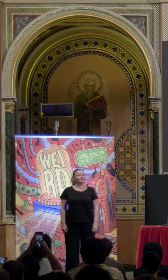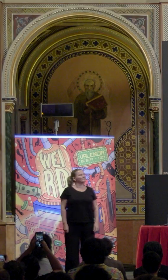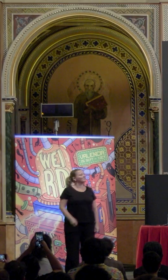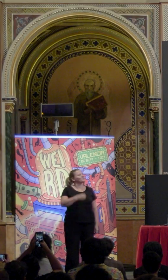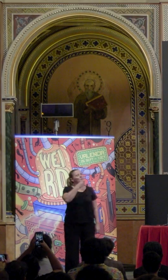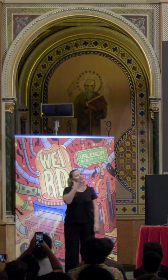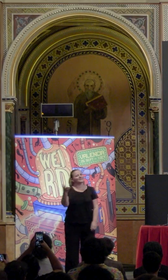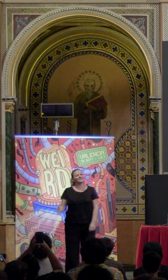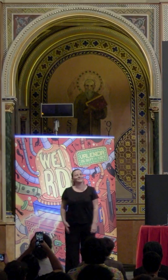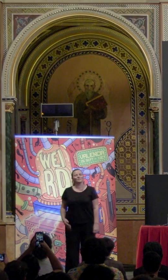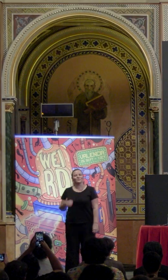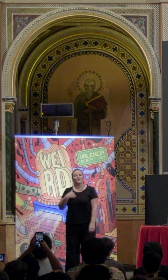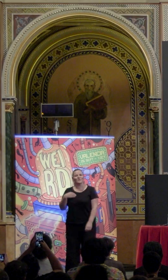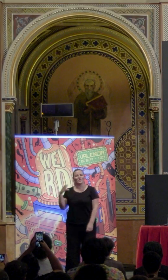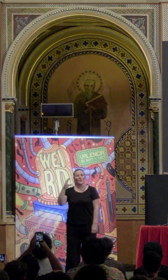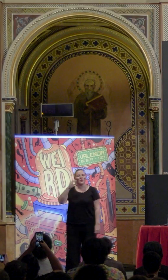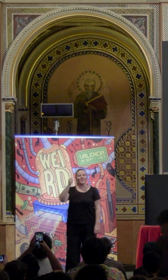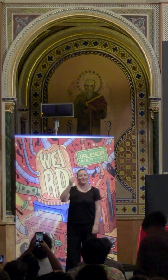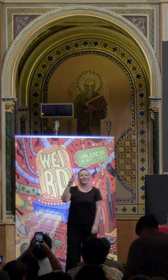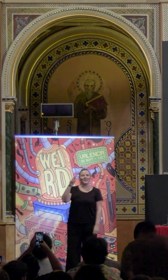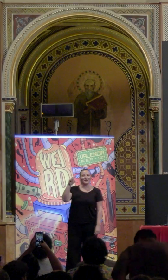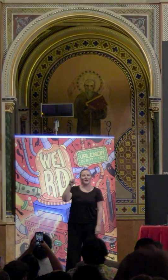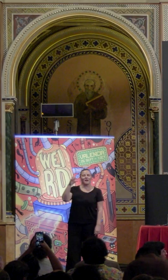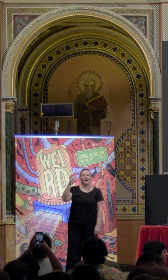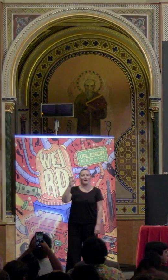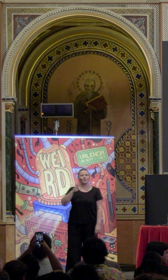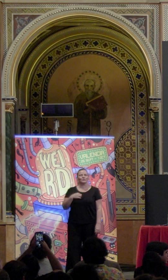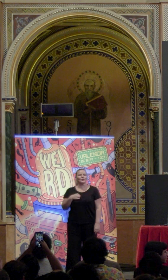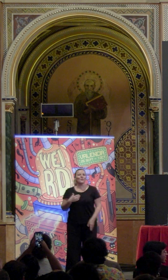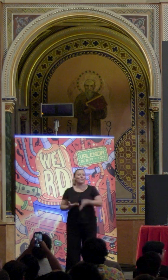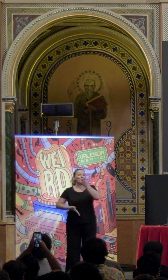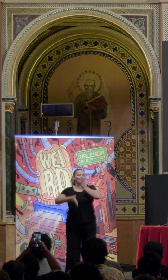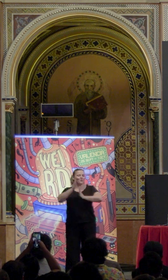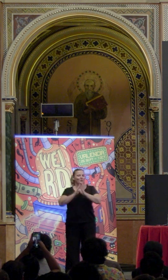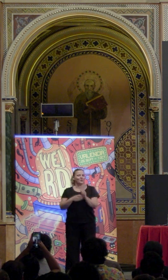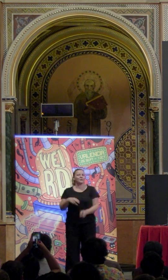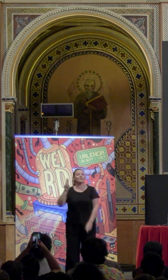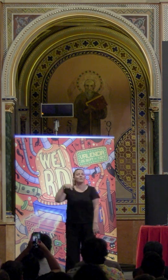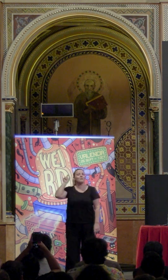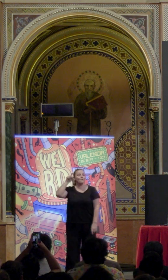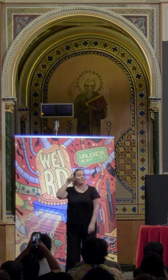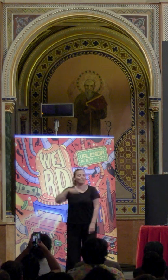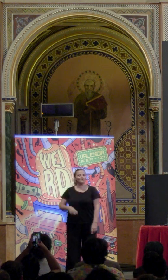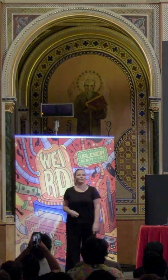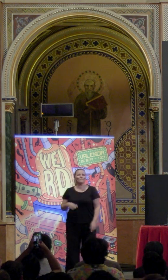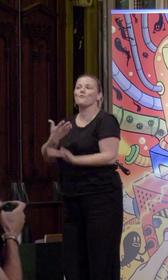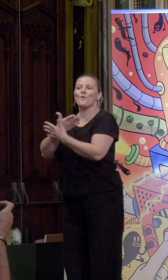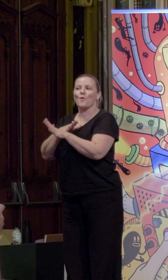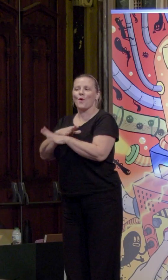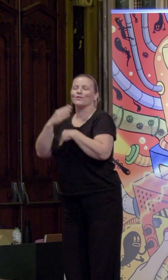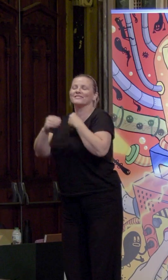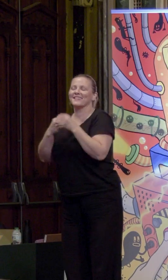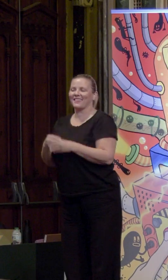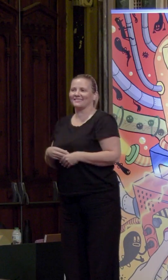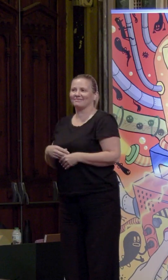Buenas, soy Carlos Biforcos, soy terapeuta, soy profesor y hago juegos. ¿A quién no le